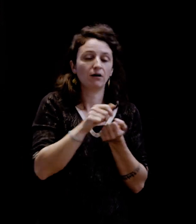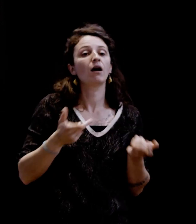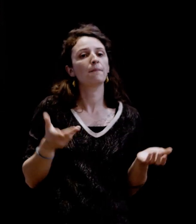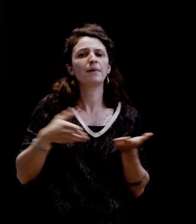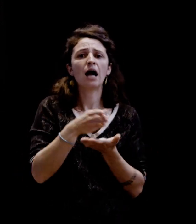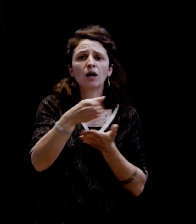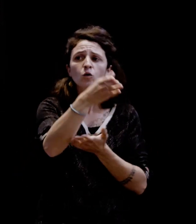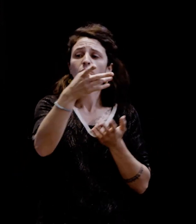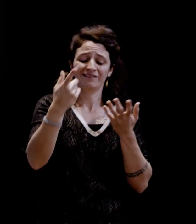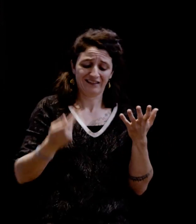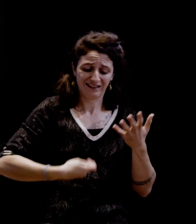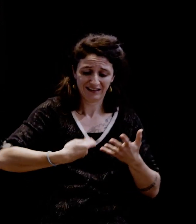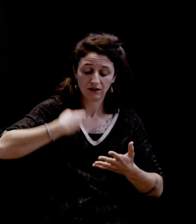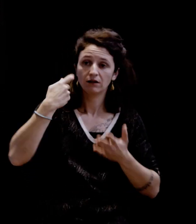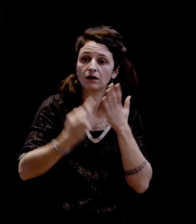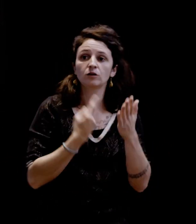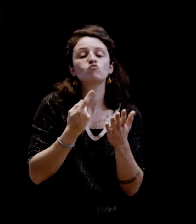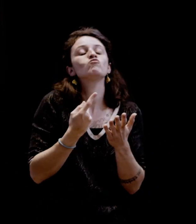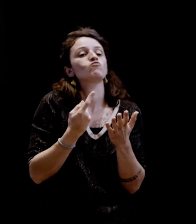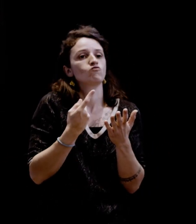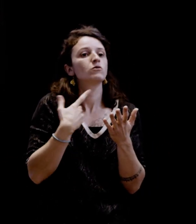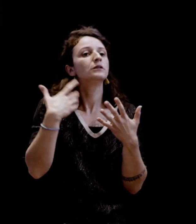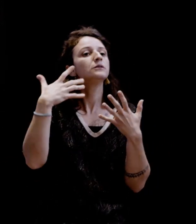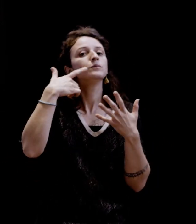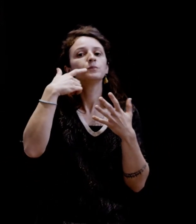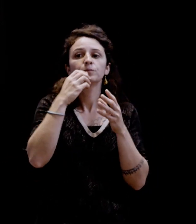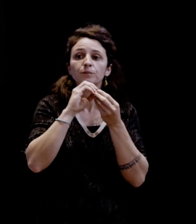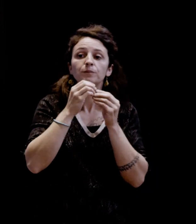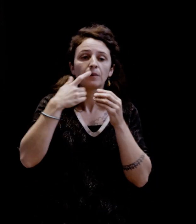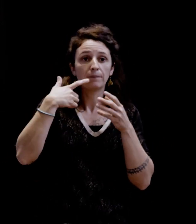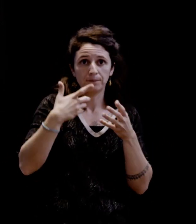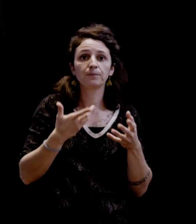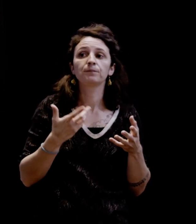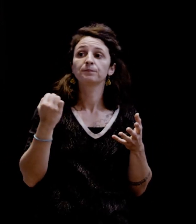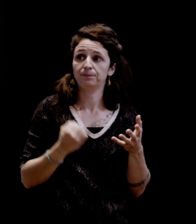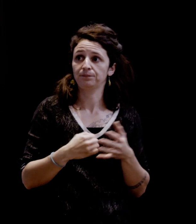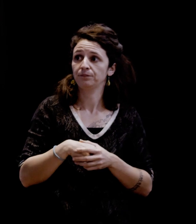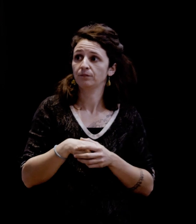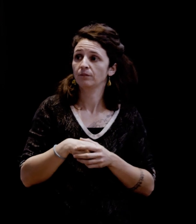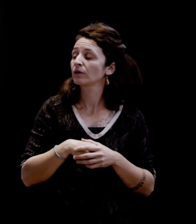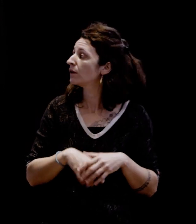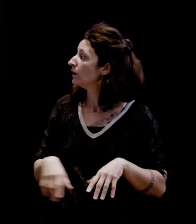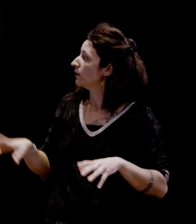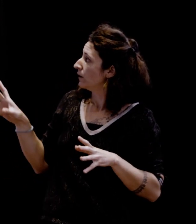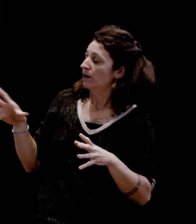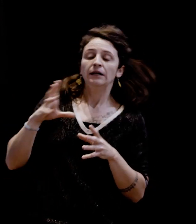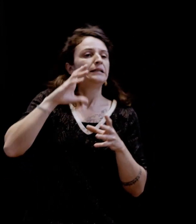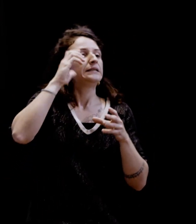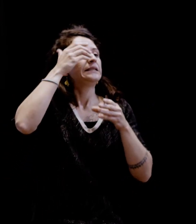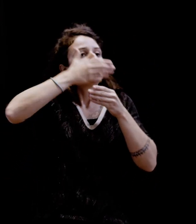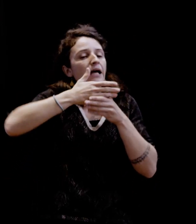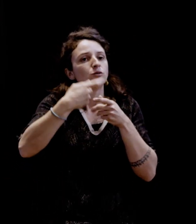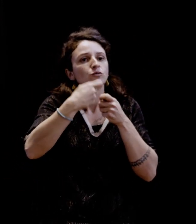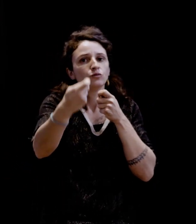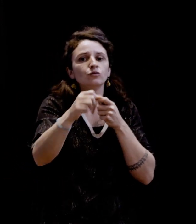de l'oralité, d'avoir un bobo dans la bouche, c'est quand même un très gros problème. Donc, il y a différents types de sédation. Mais ça marche pour tous les enfants. Ça